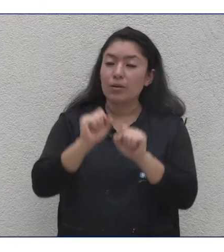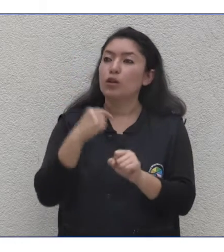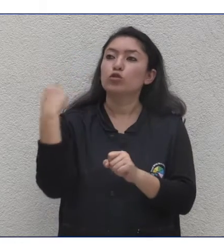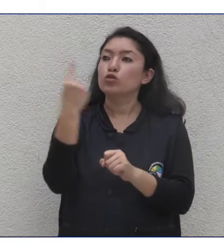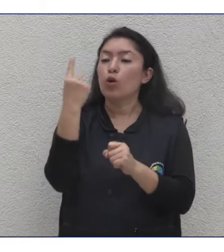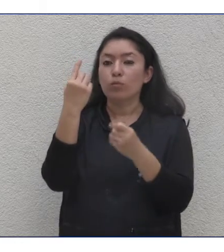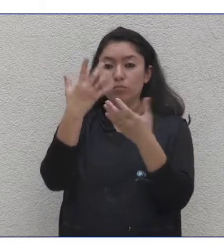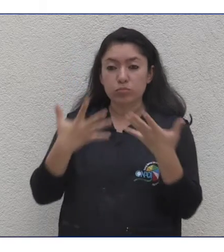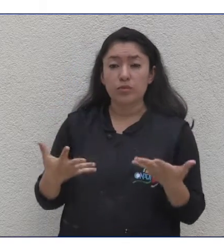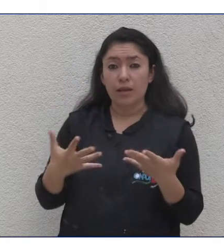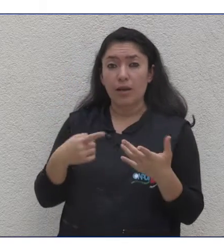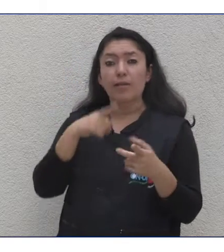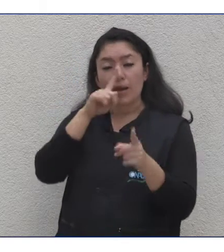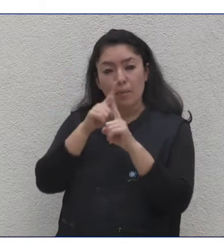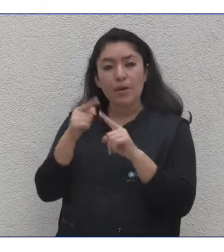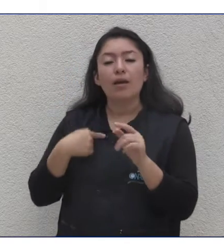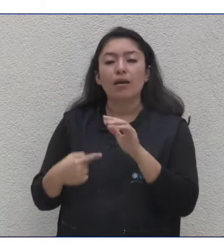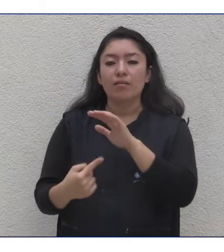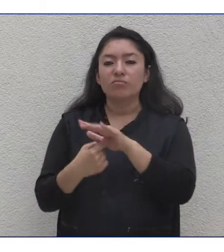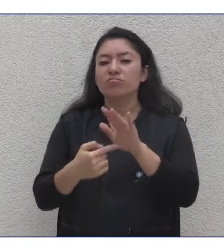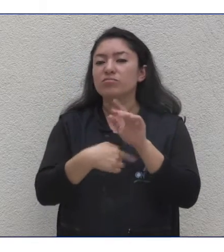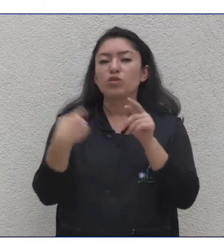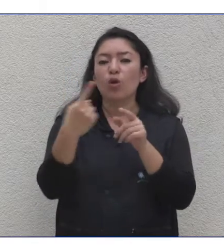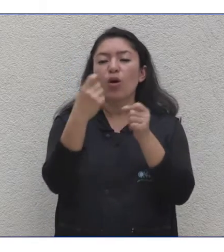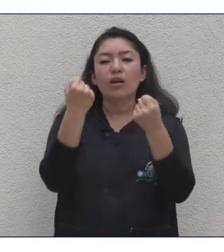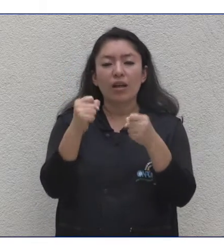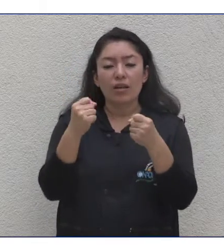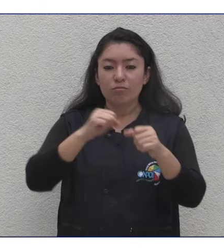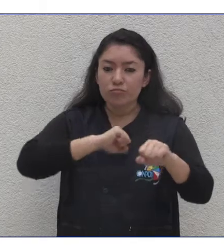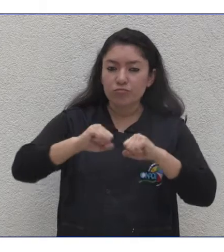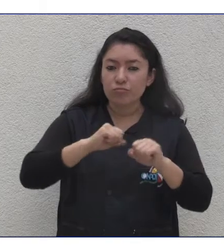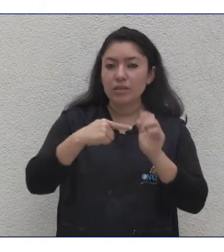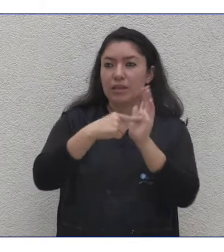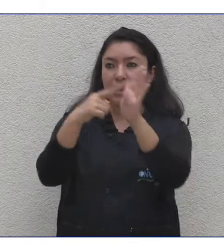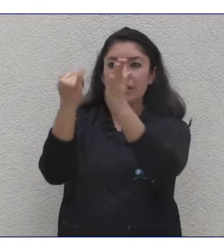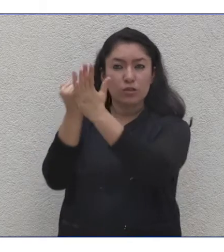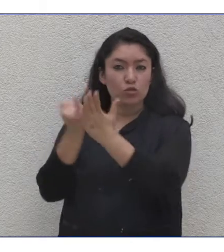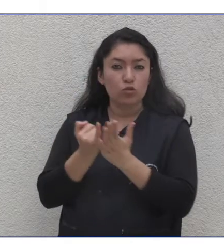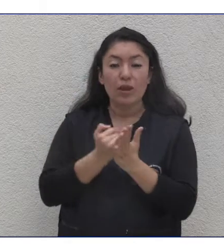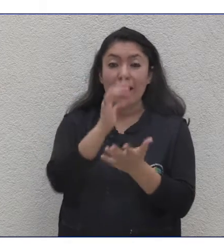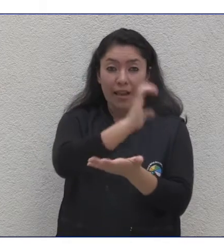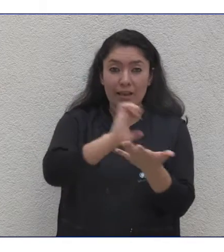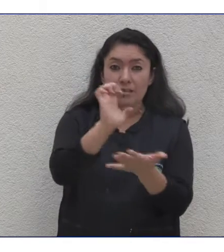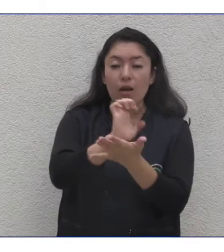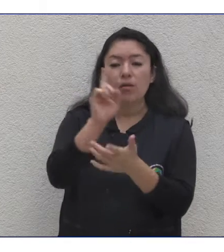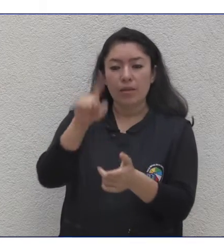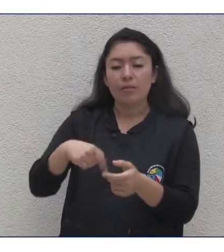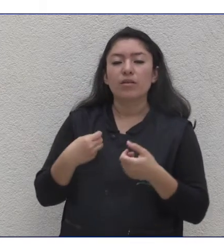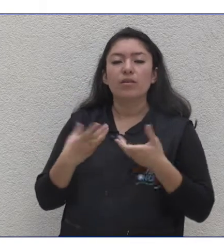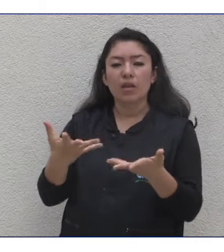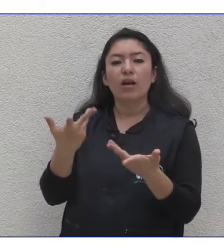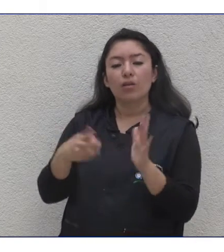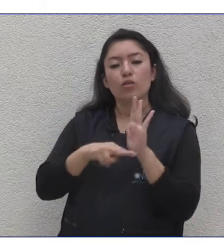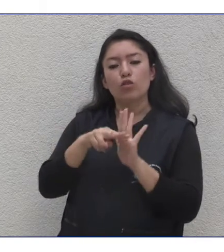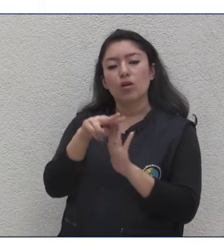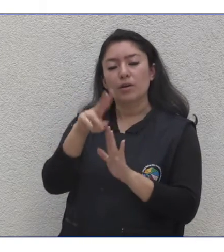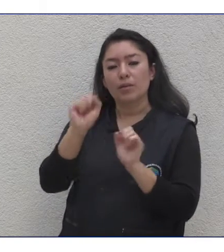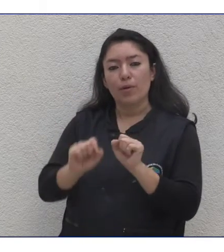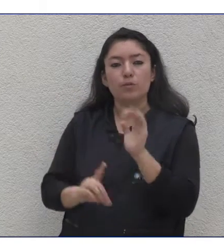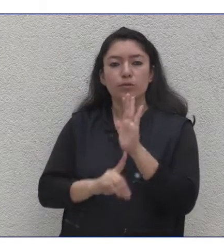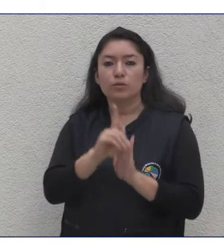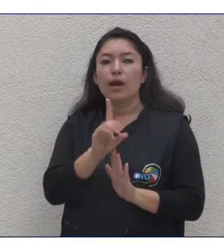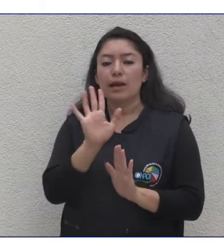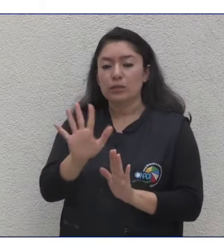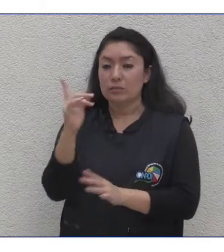a todos los actos, entes e instituciones que manejan recursos del Estado bajo cualquier concepto, se hace necesario emitir las normas que